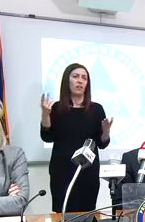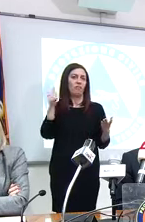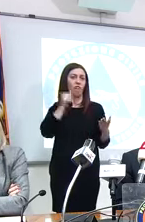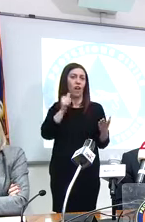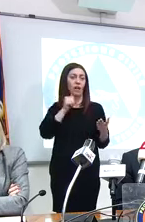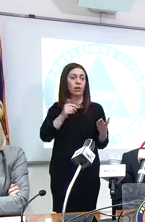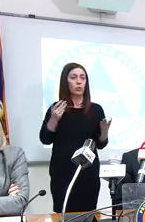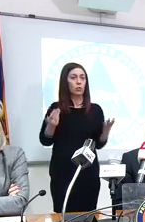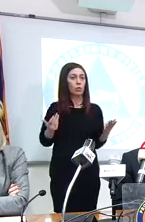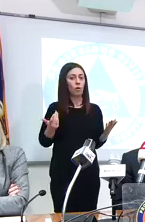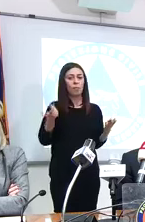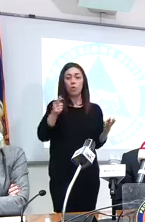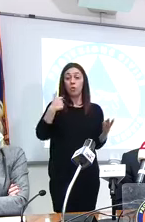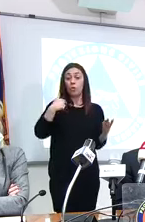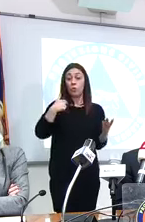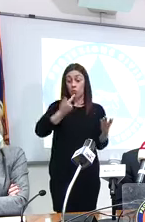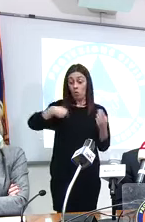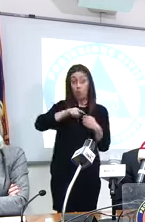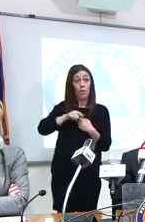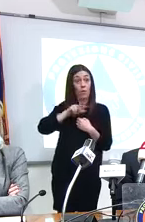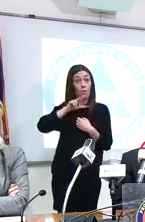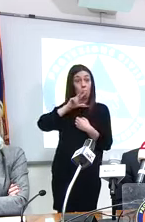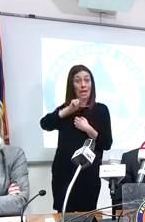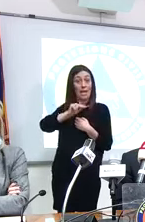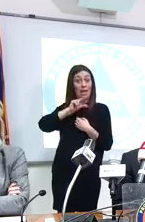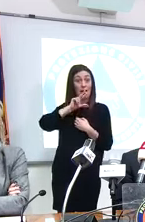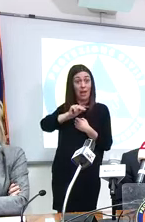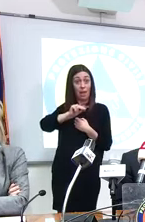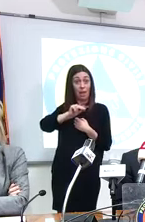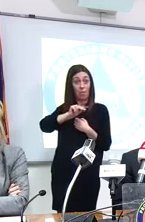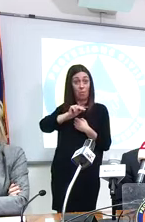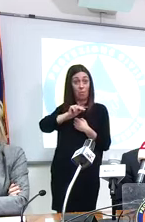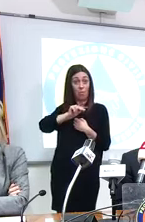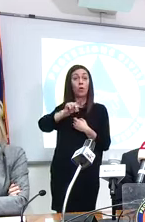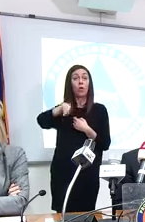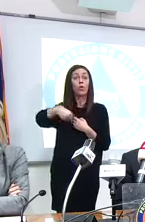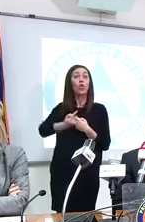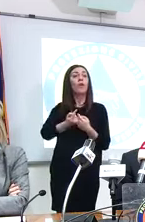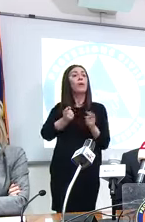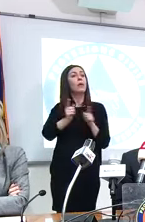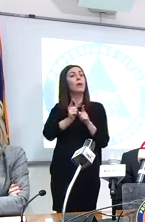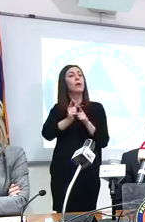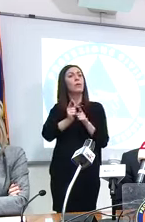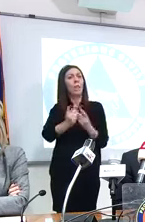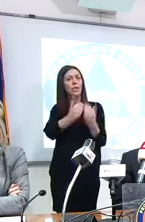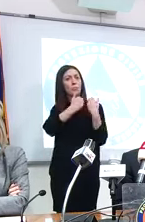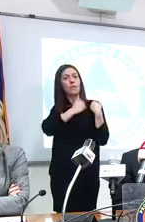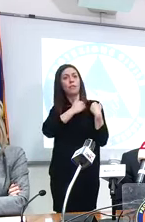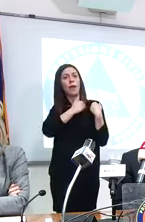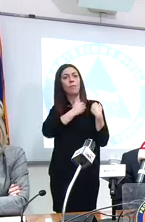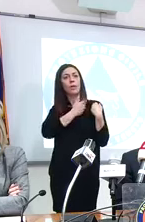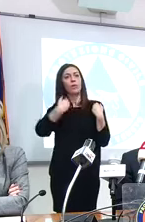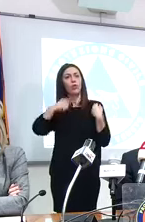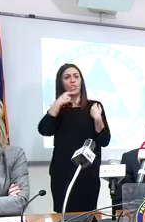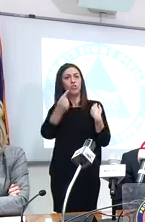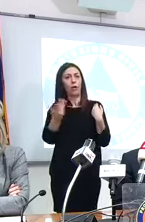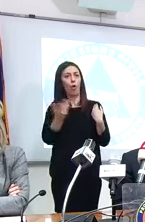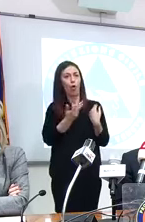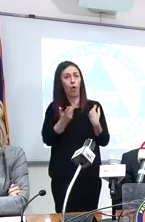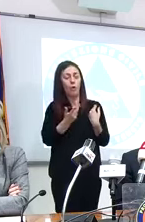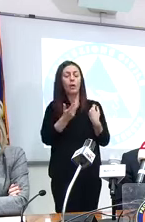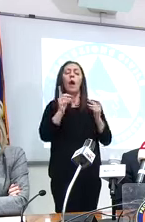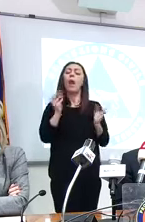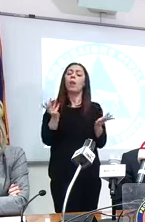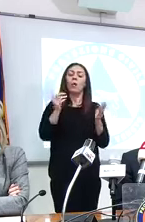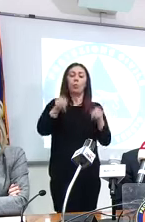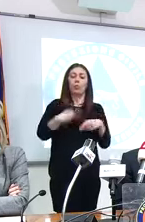ma lei aveva detto questo. Siccome noi rispondiamo e parliamo per atti, quindi anche rispetto ai focolai, io dico, negli